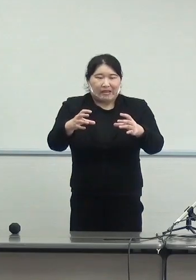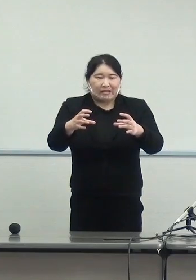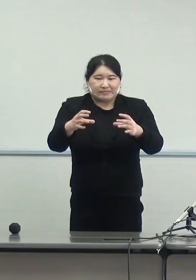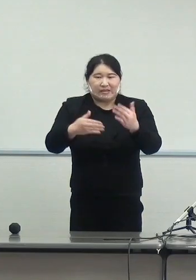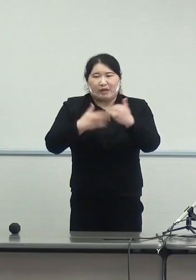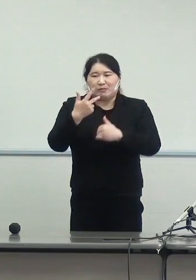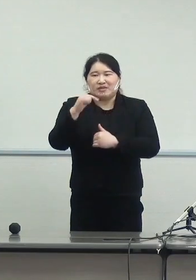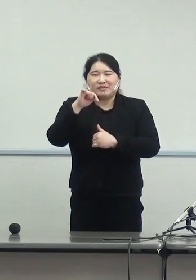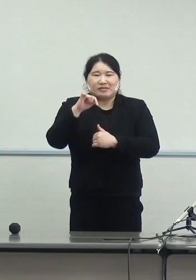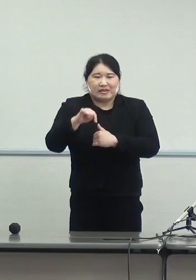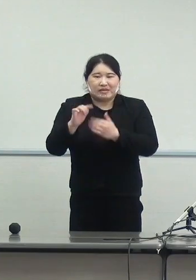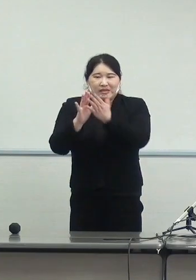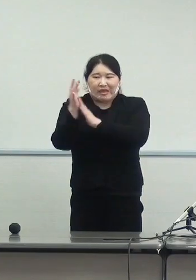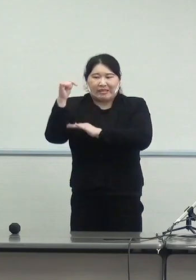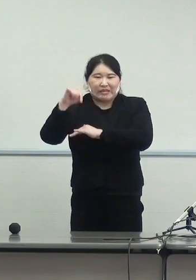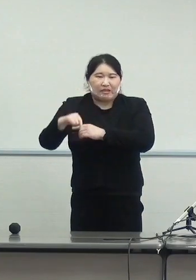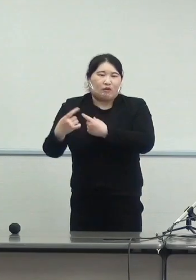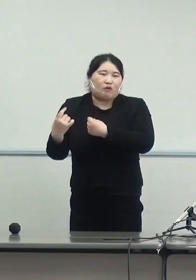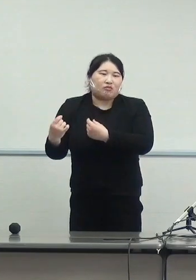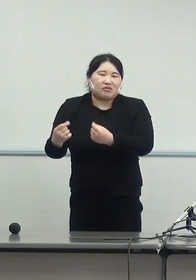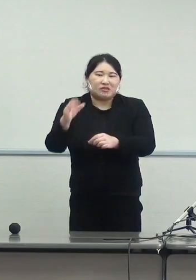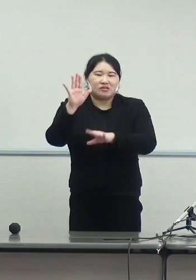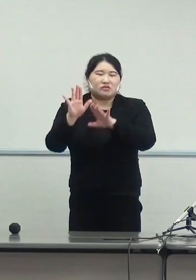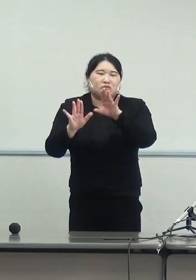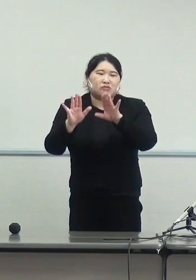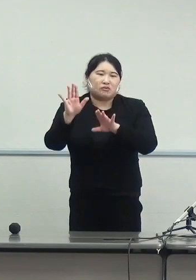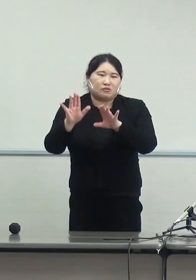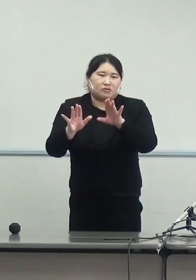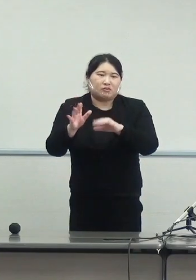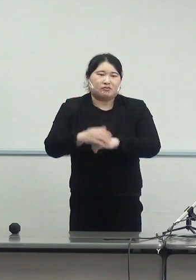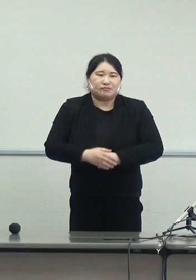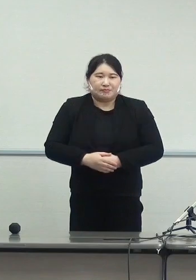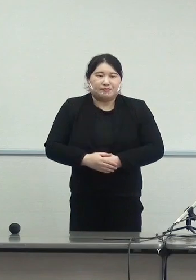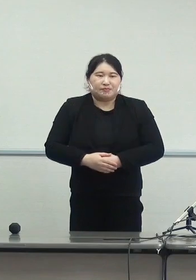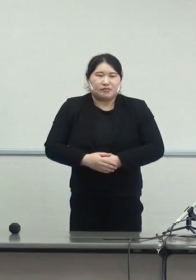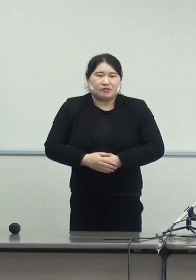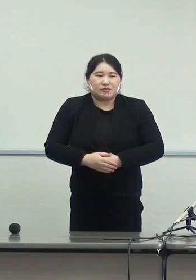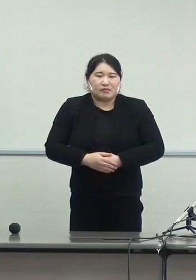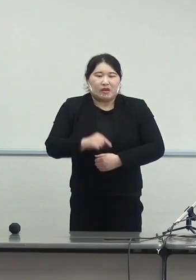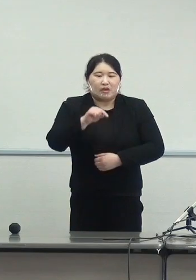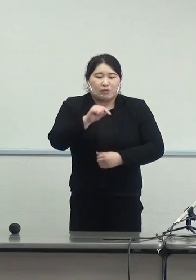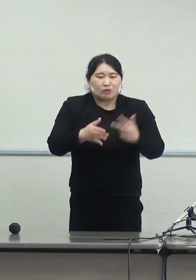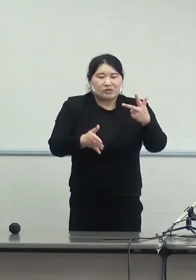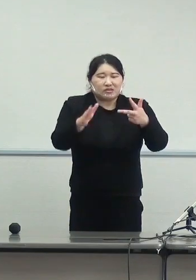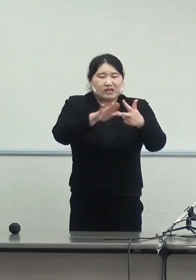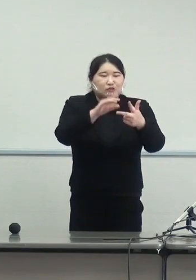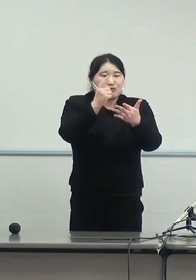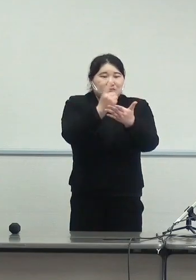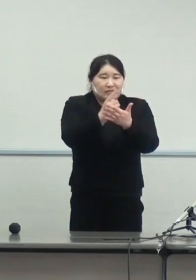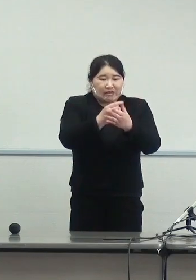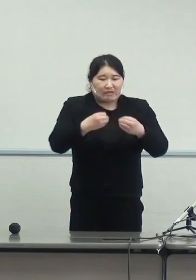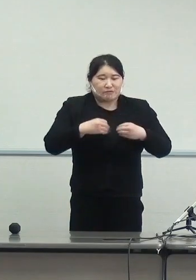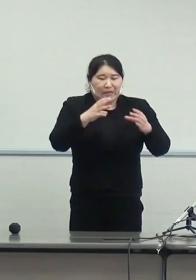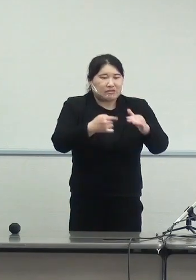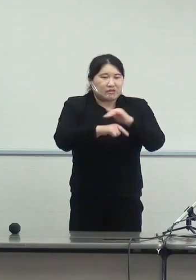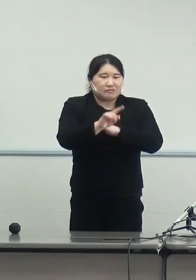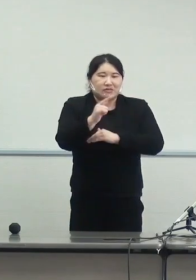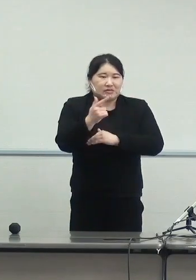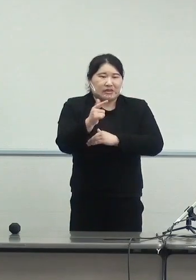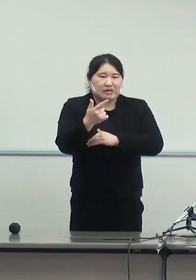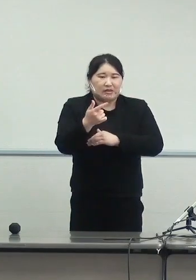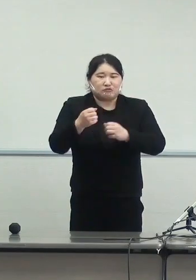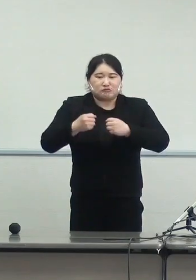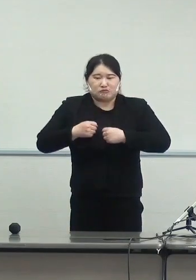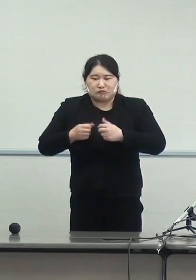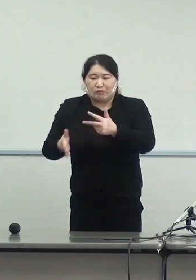青森市内でも、青森県内でも同様の状況があります。一つこの業態、この施設だけということではなくて、やはりこういった運